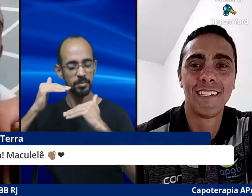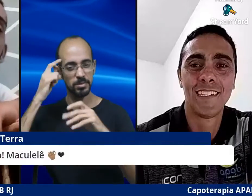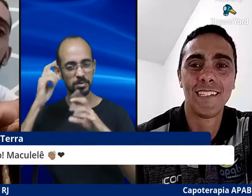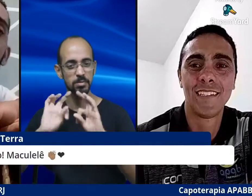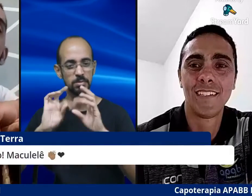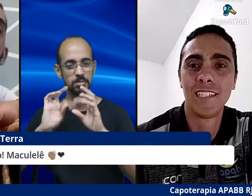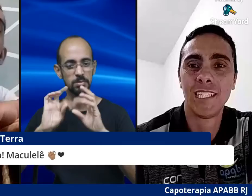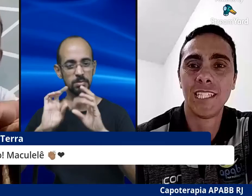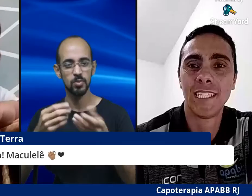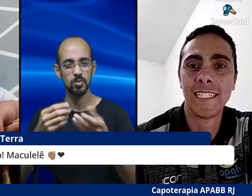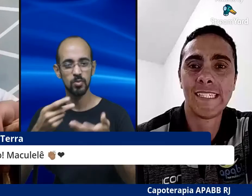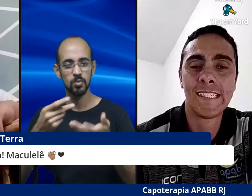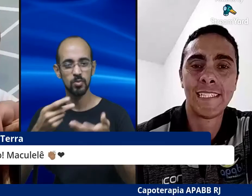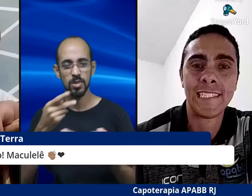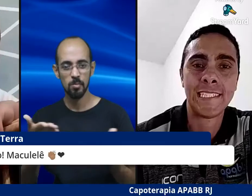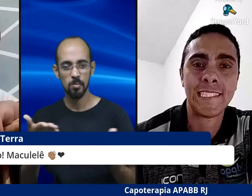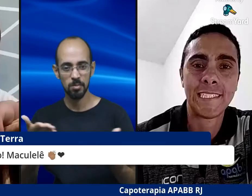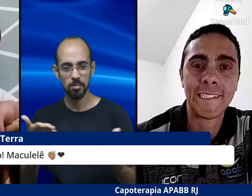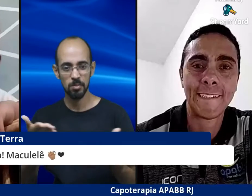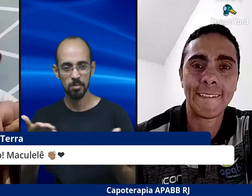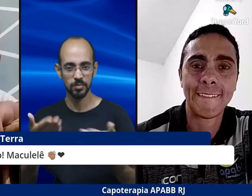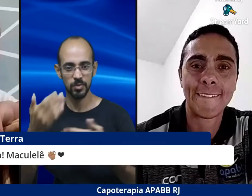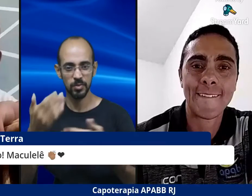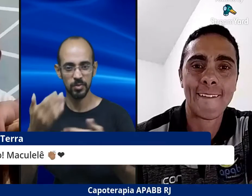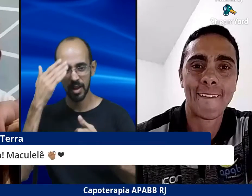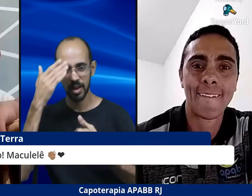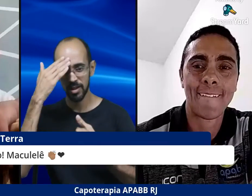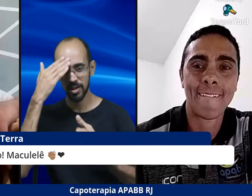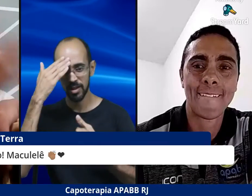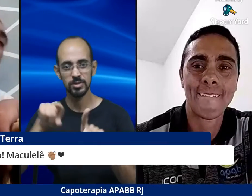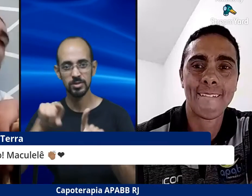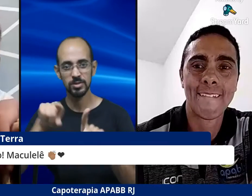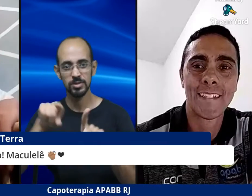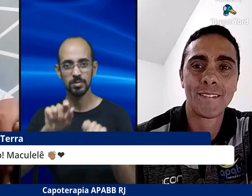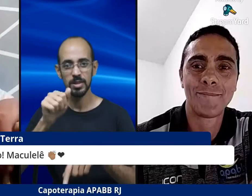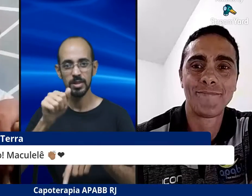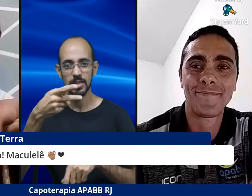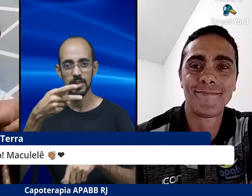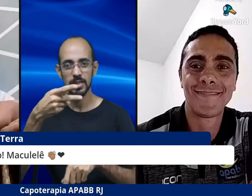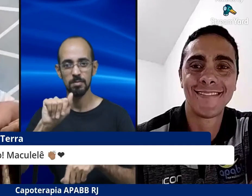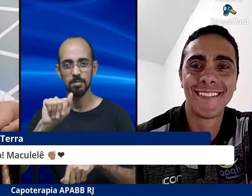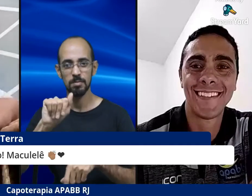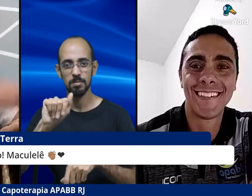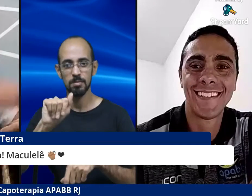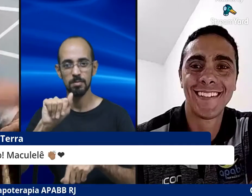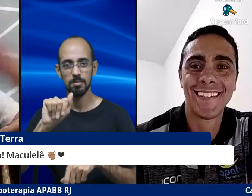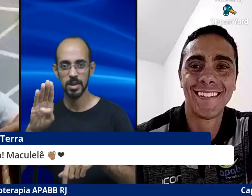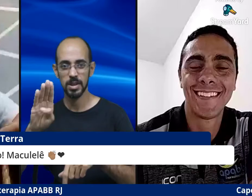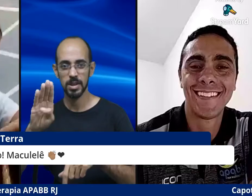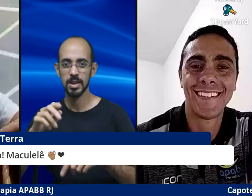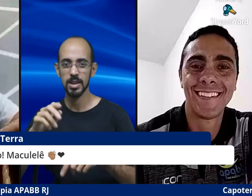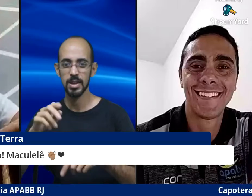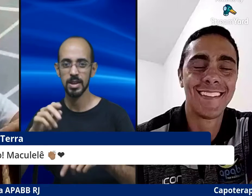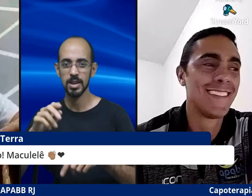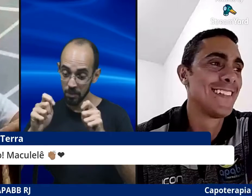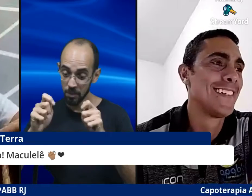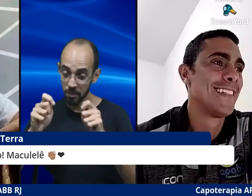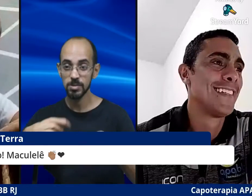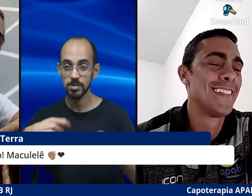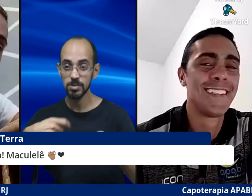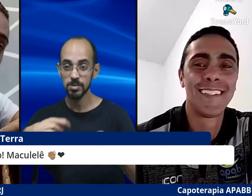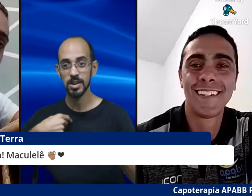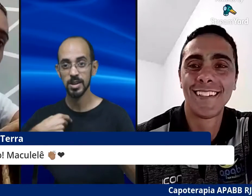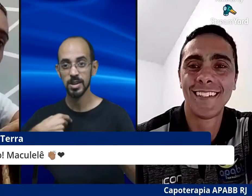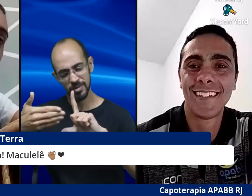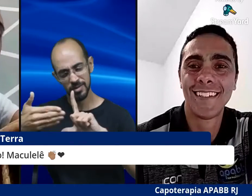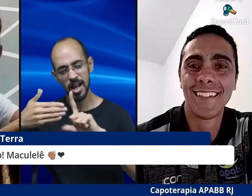vez, eu agradeço a equipe da PABB, que sempre me possibilita estar trabalhando, né, seja através de live, seja através do presencial.